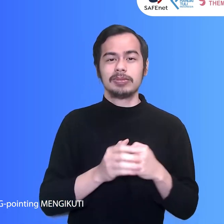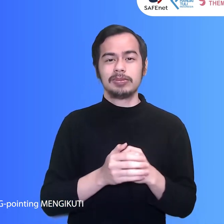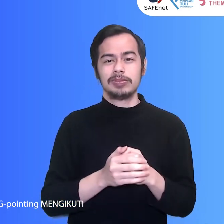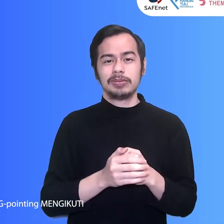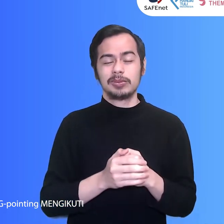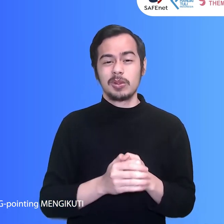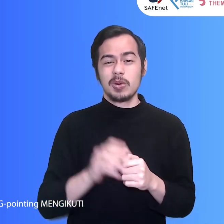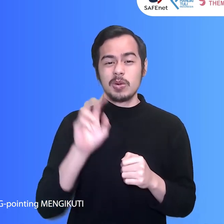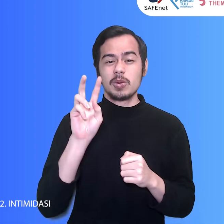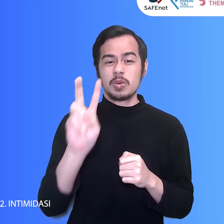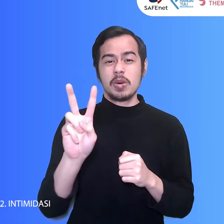Hai intimidasi